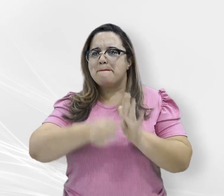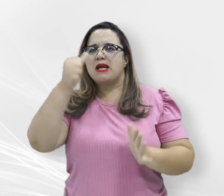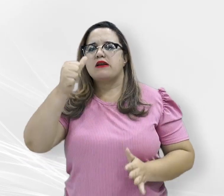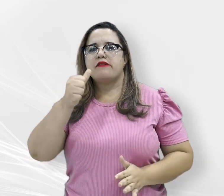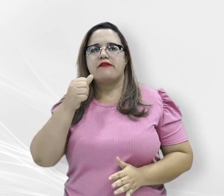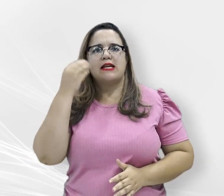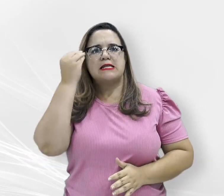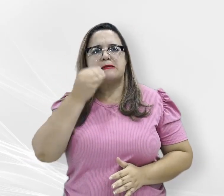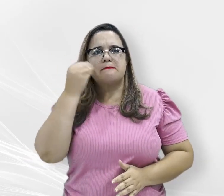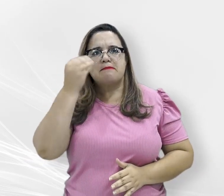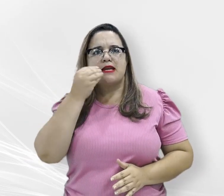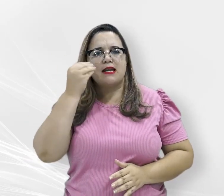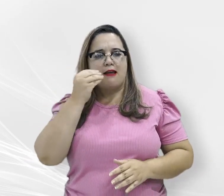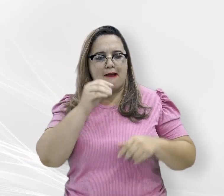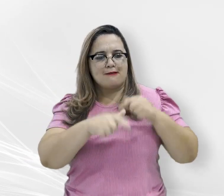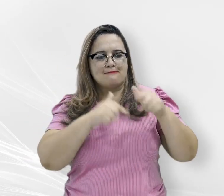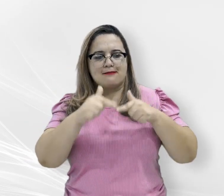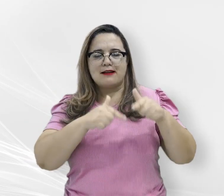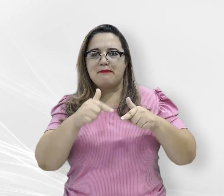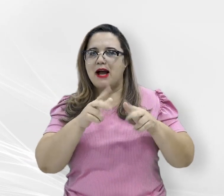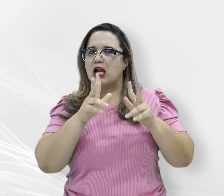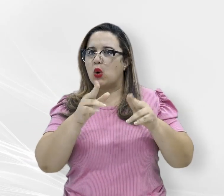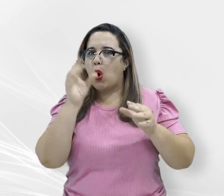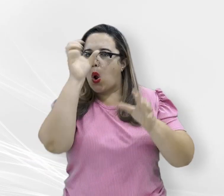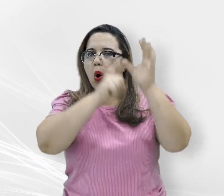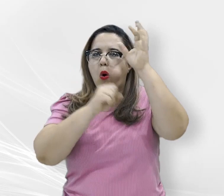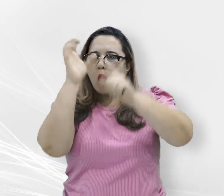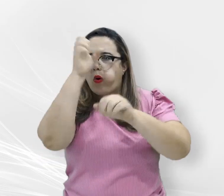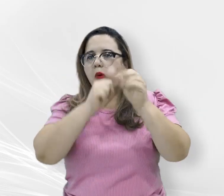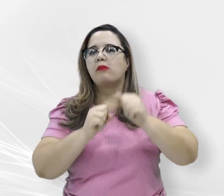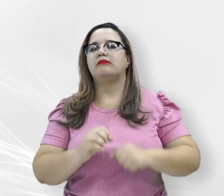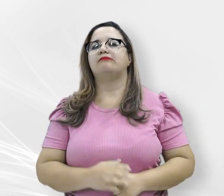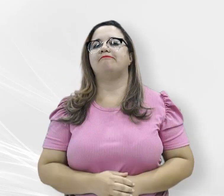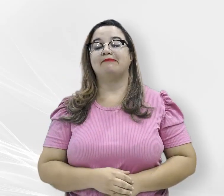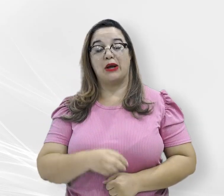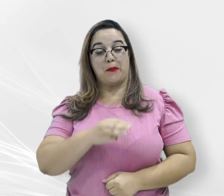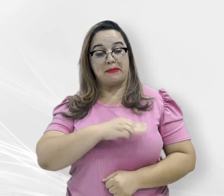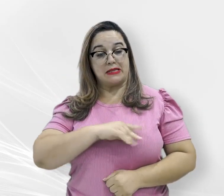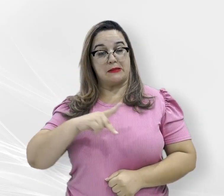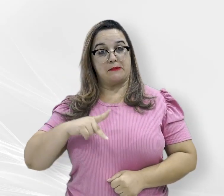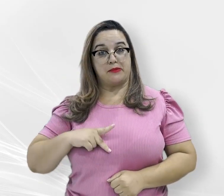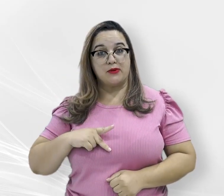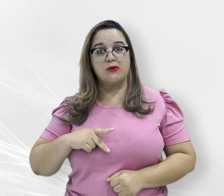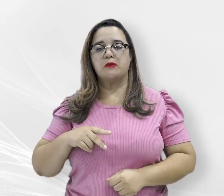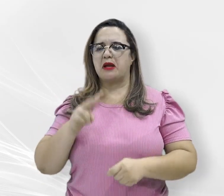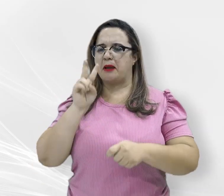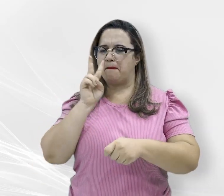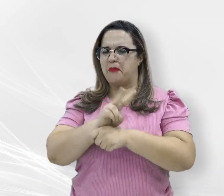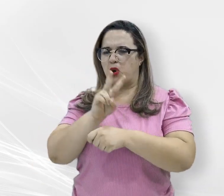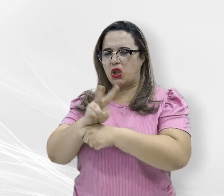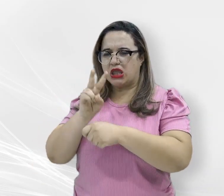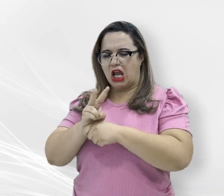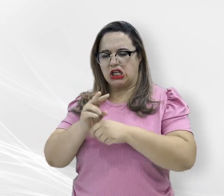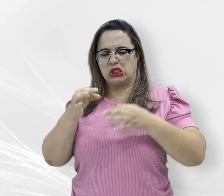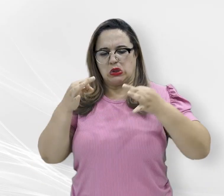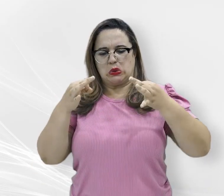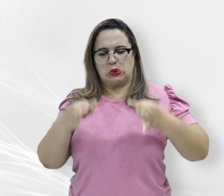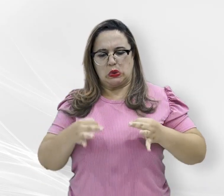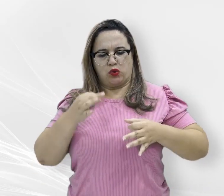no mercado de trabalho. Ante o exposto, o Ministério Público, na condição de defensor da ordem jurídica do regime democrático